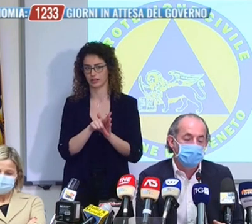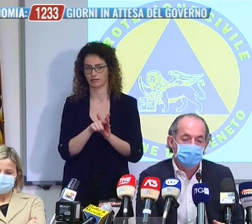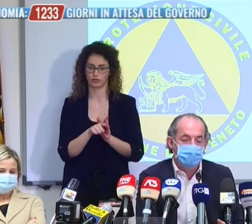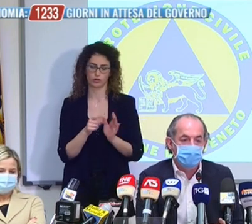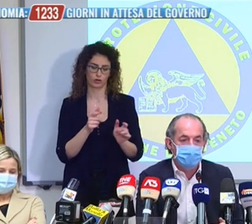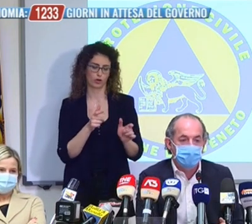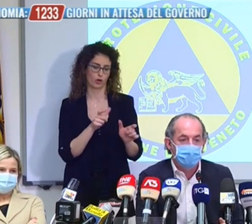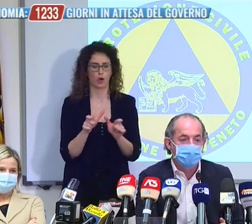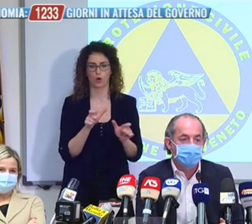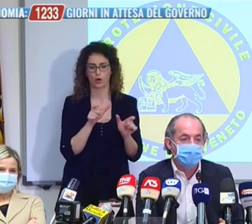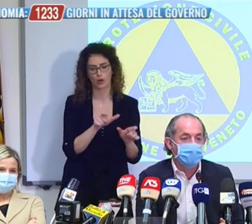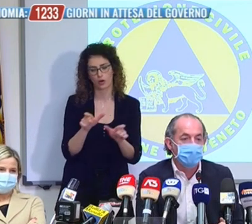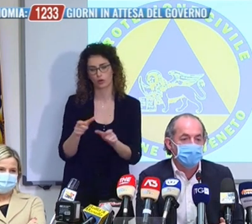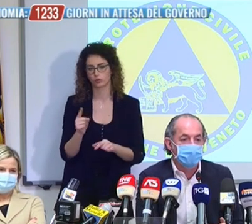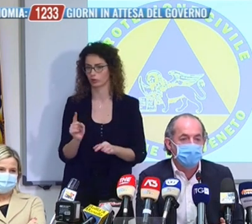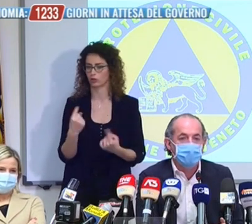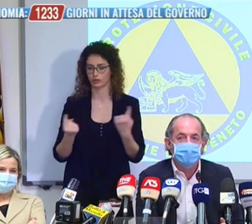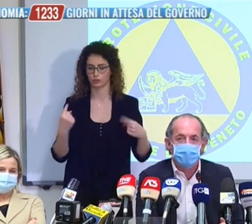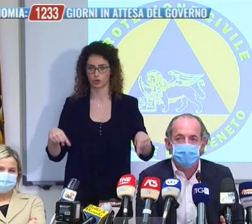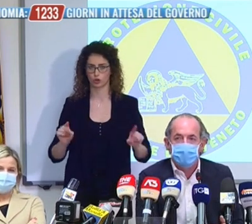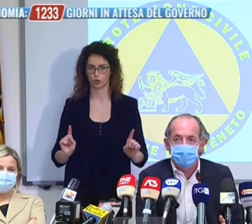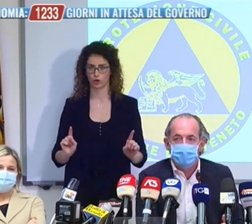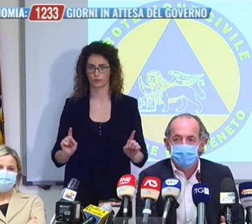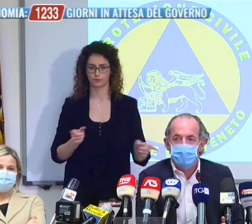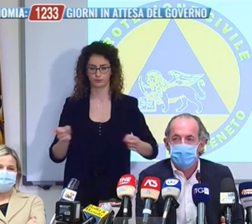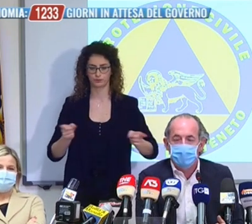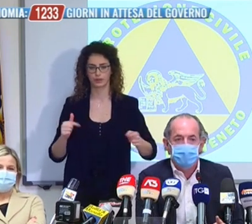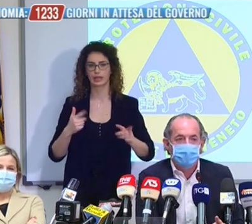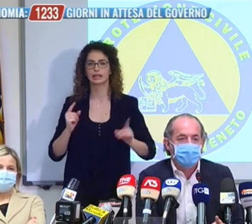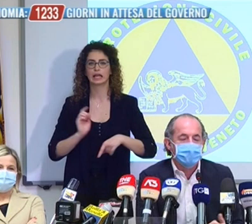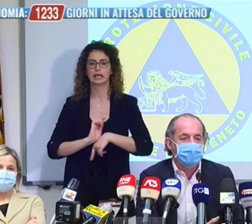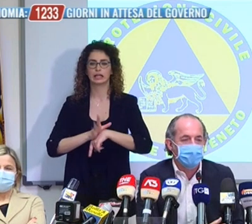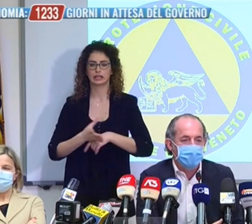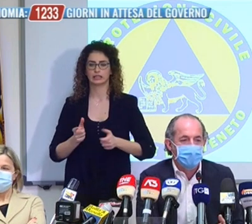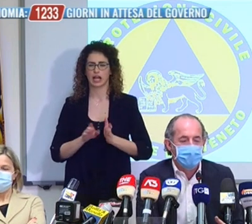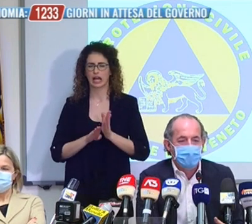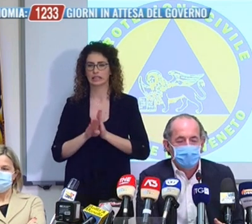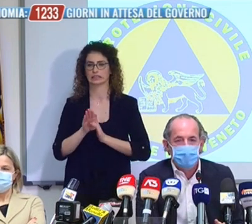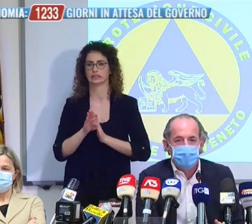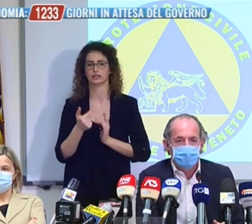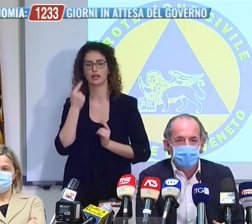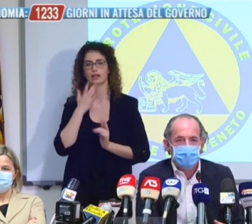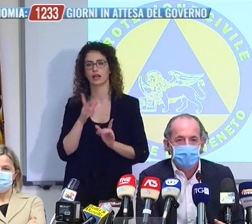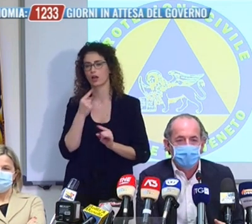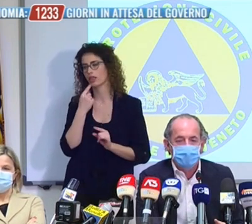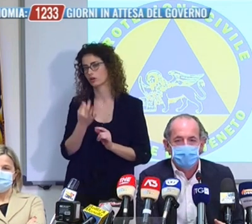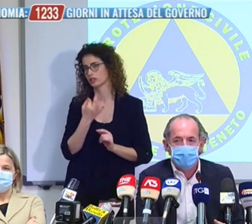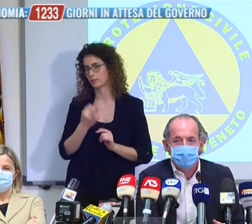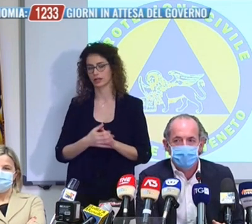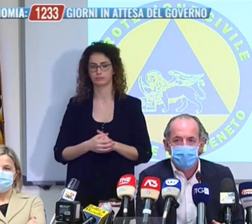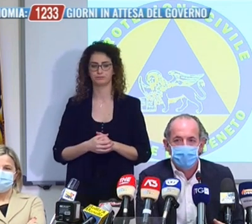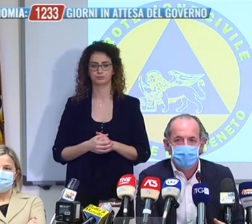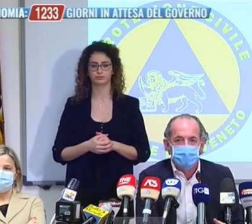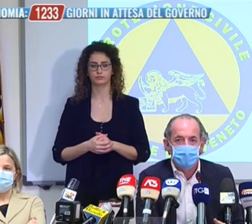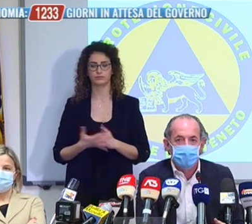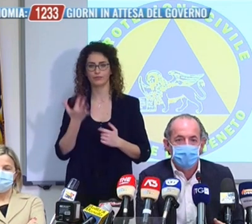No, questo no. In questa fase no. Dopodiché se parte l'infezione in maniera importante, sapete, noi, come vi ho sempre detto, cioè, il